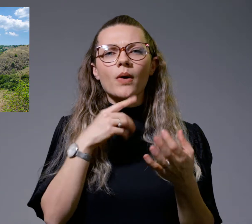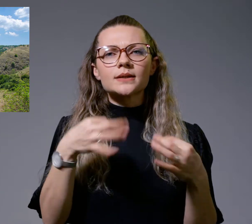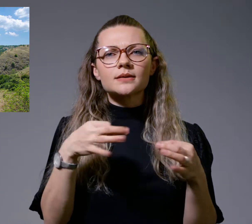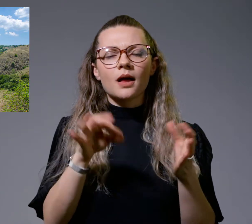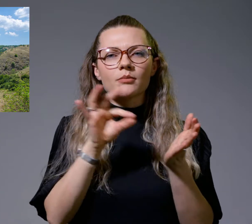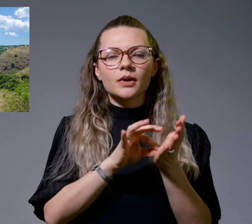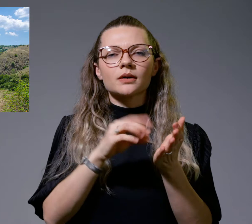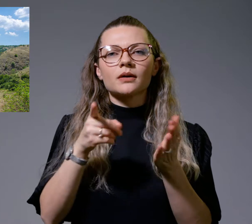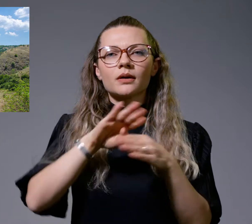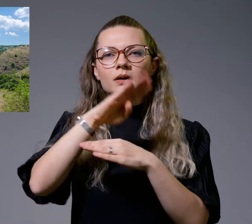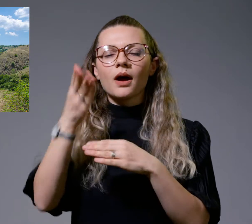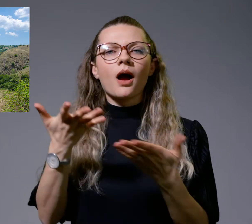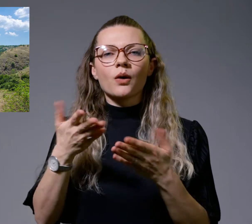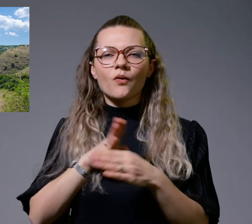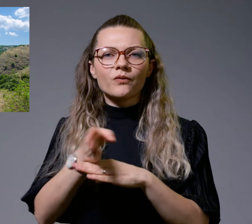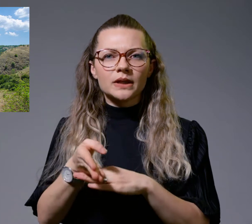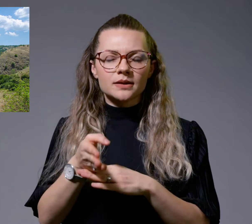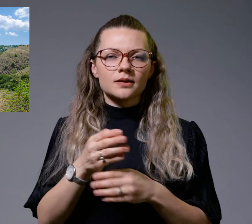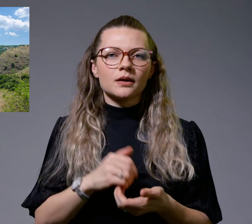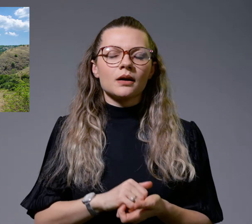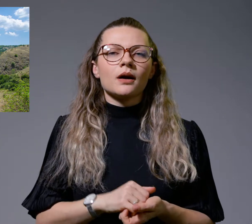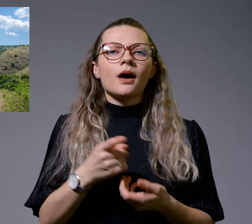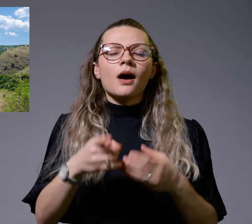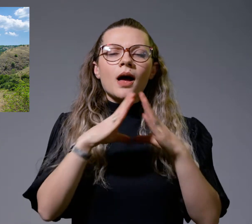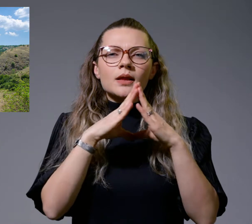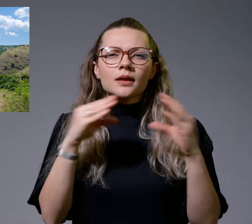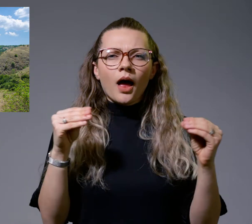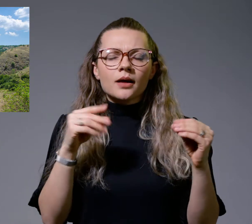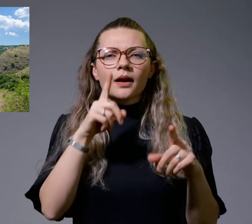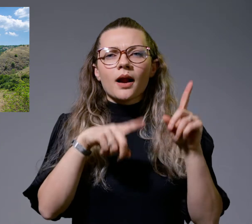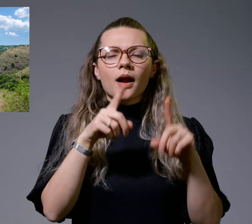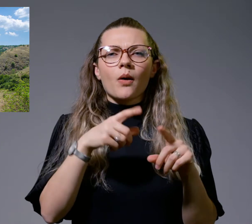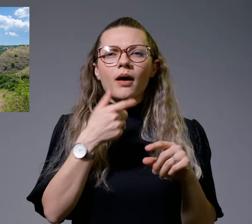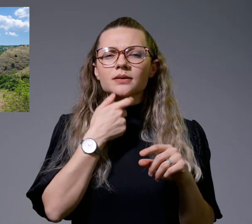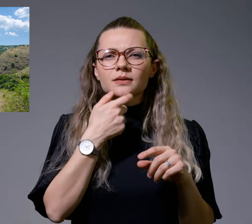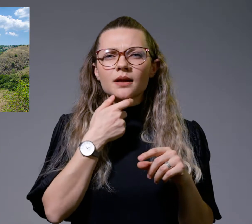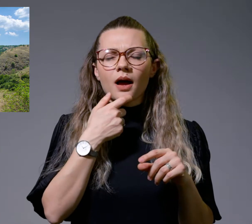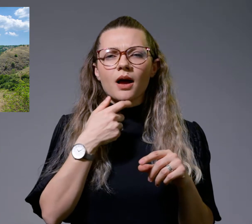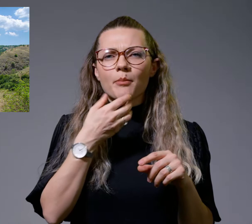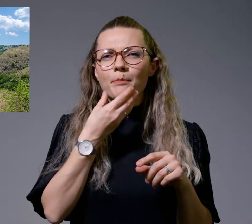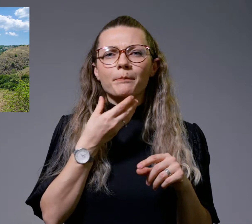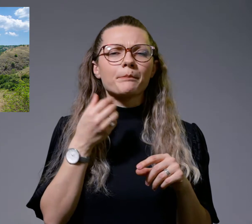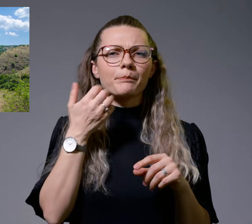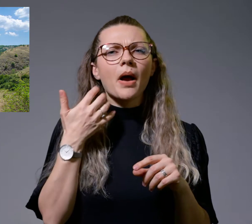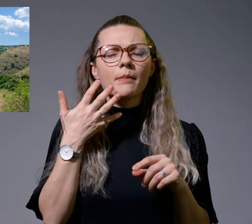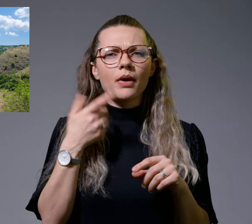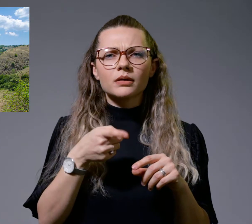тврдината. Тајната им ја открила некоја баба, која им кажала дека во тврдината не постои